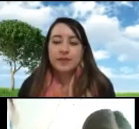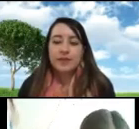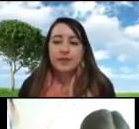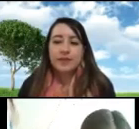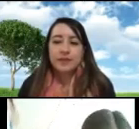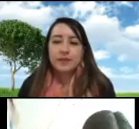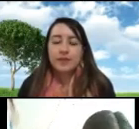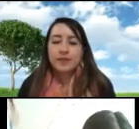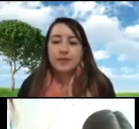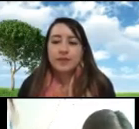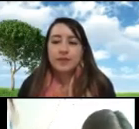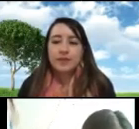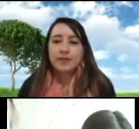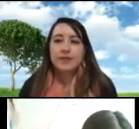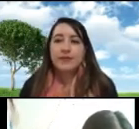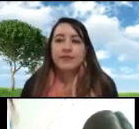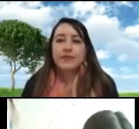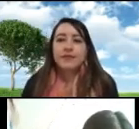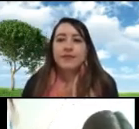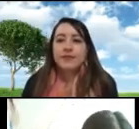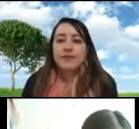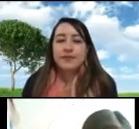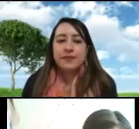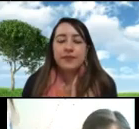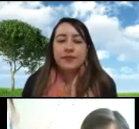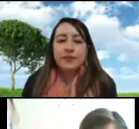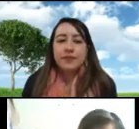Bosque de coníferas.